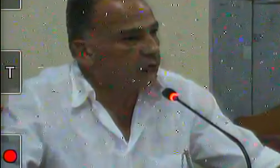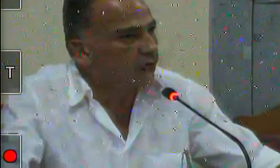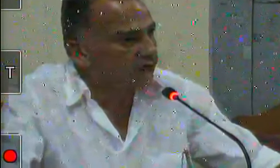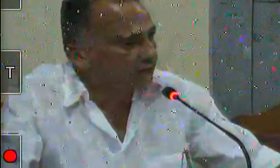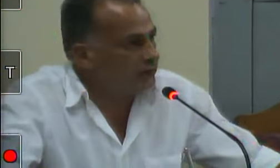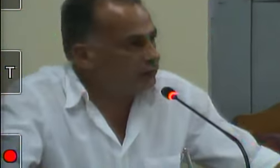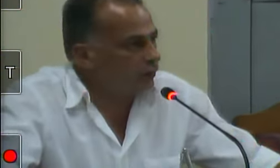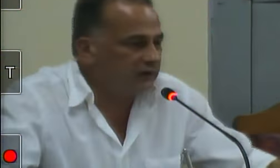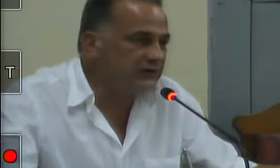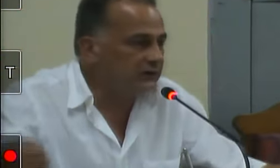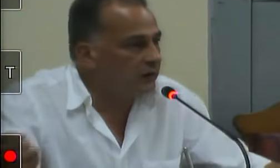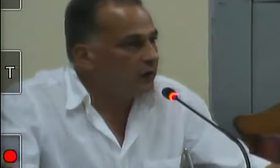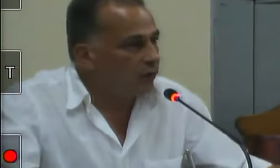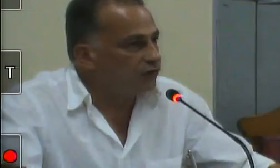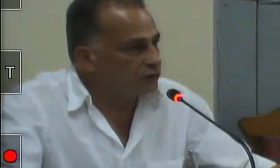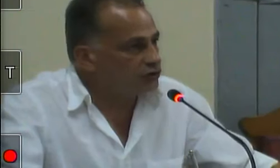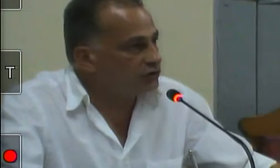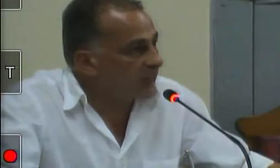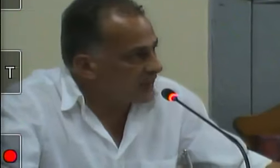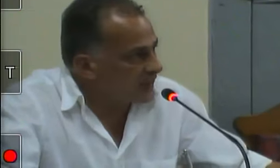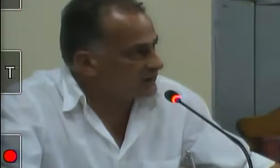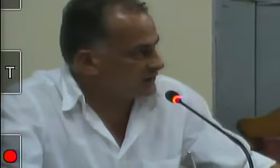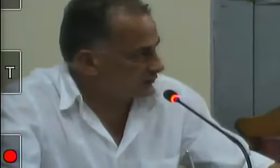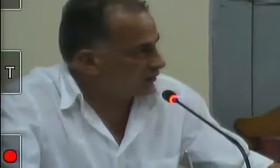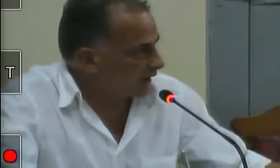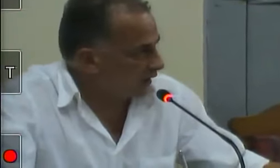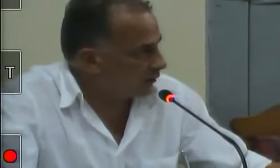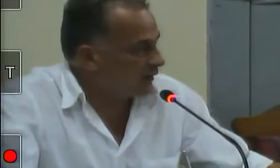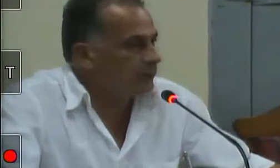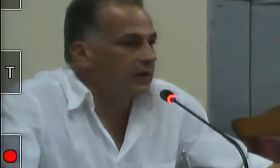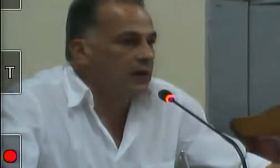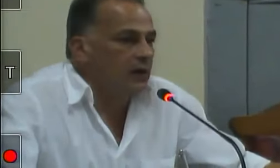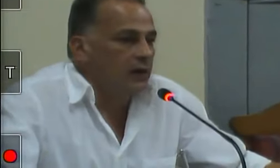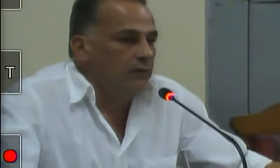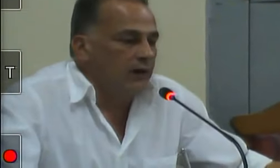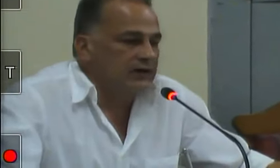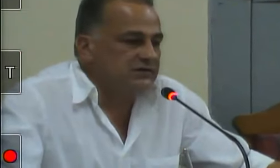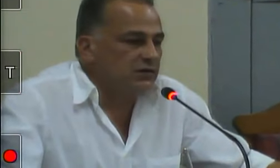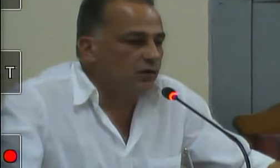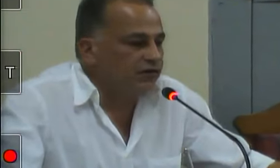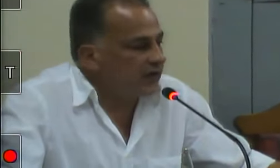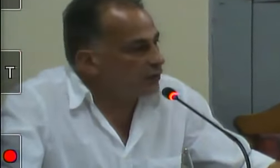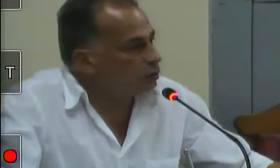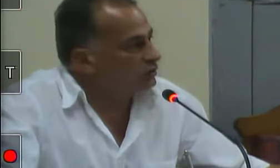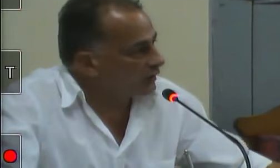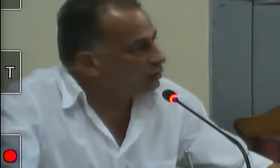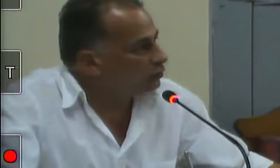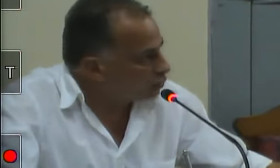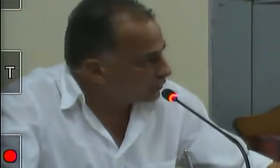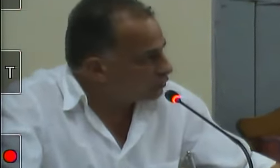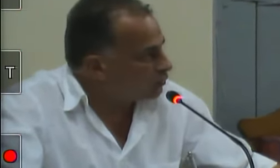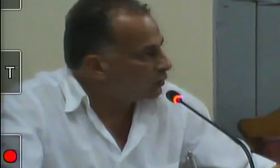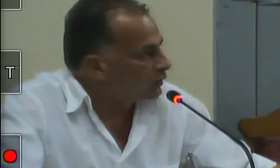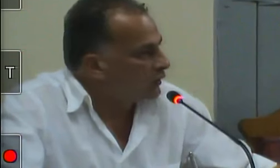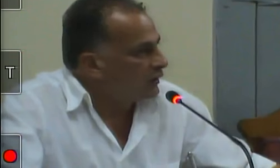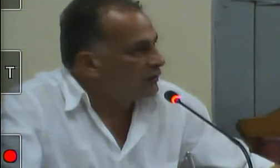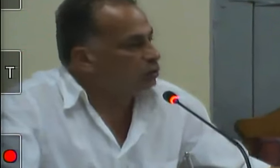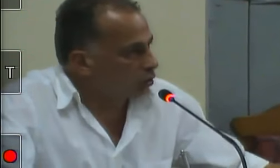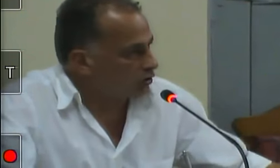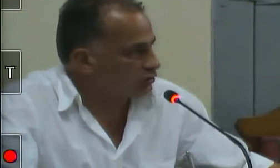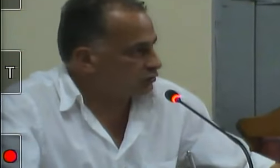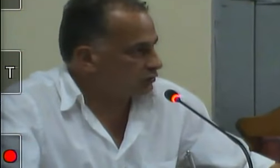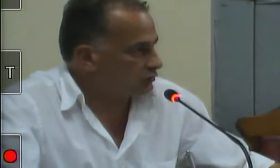existe um conflito, assim, conflito de ideias dentro da Câmara, mas que eu venho lutando muito